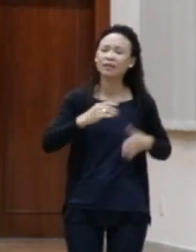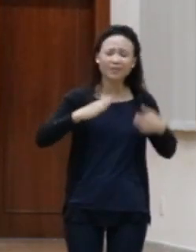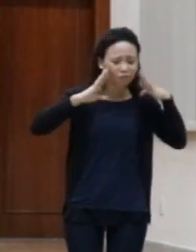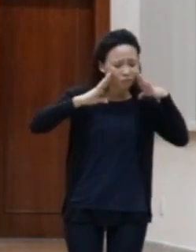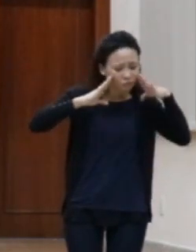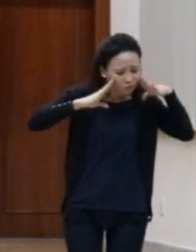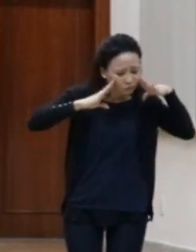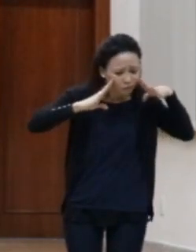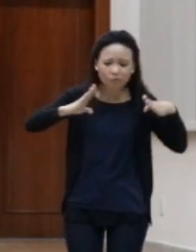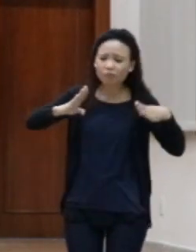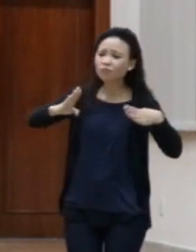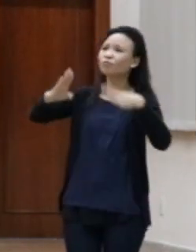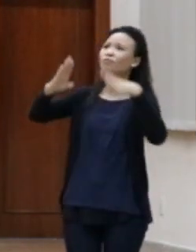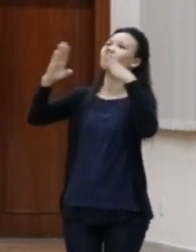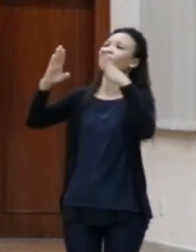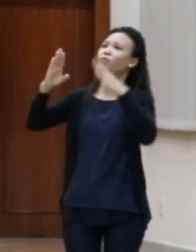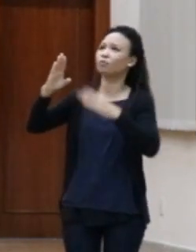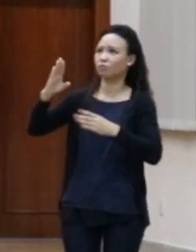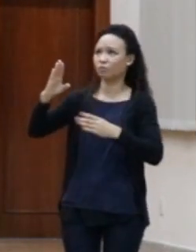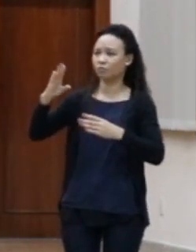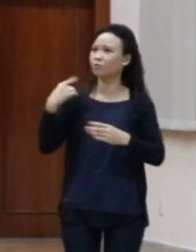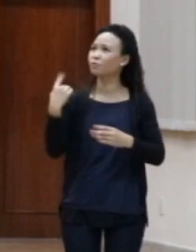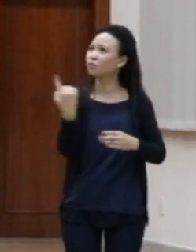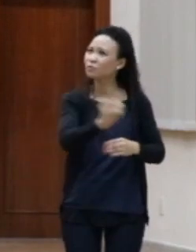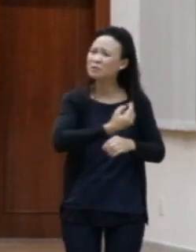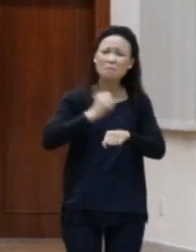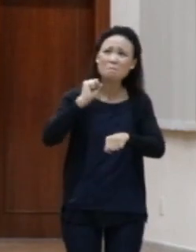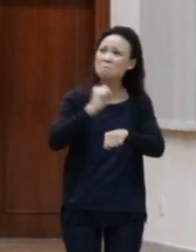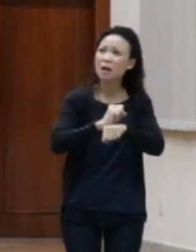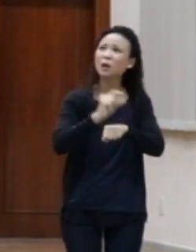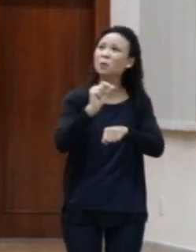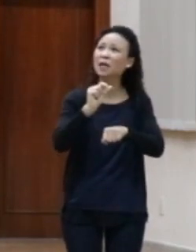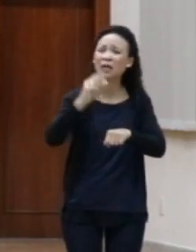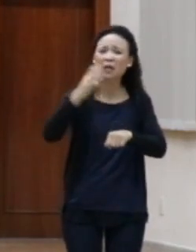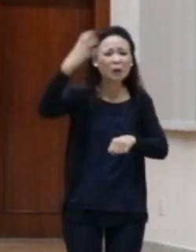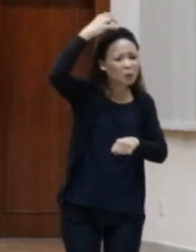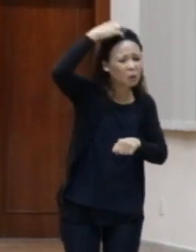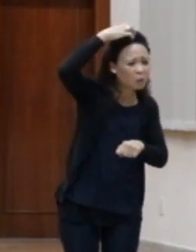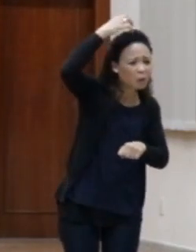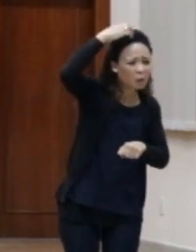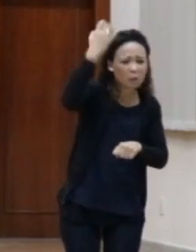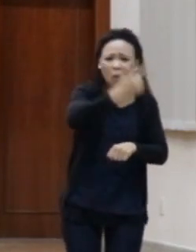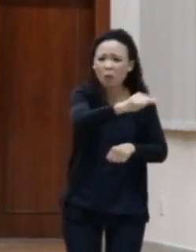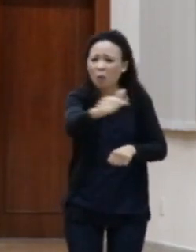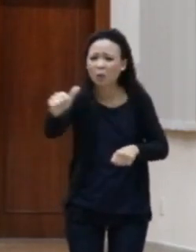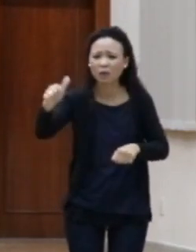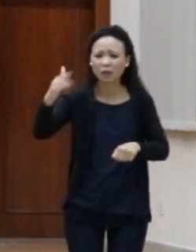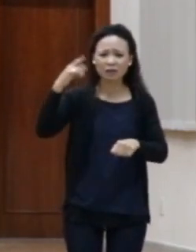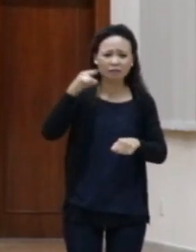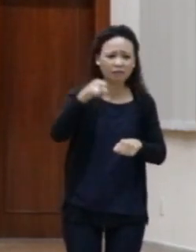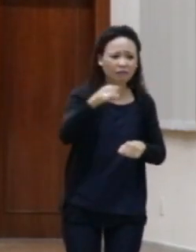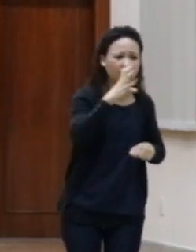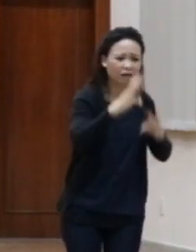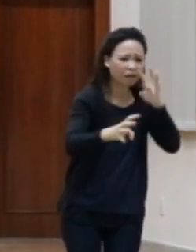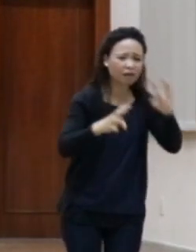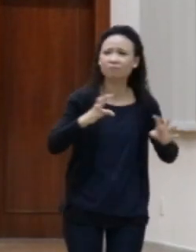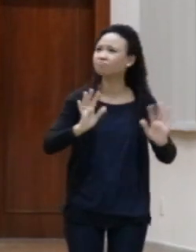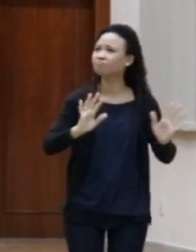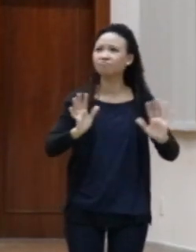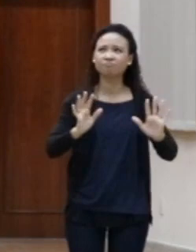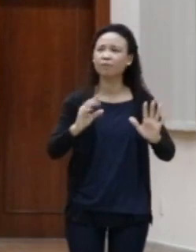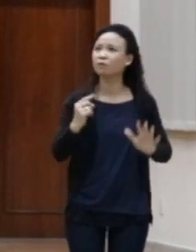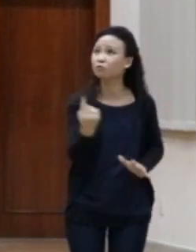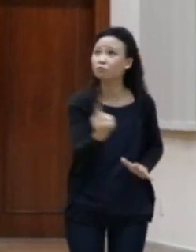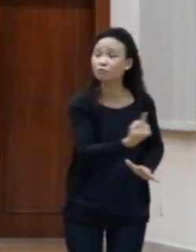mundo, os outros, e até mesmo Deus. Mas que possamos, ó Deus, voltar os